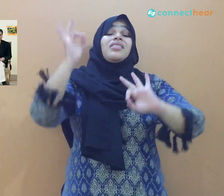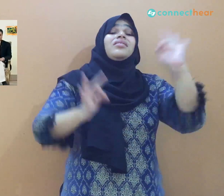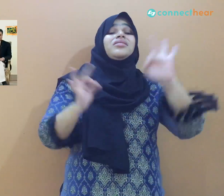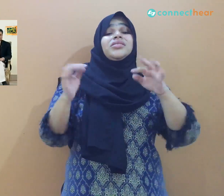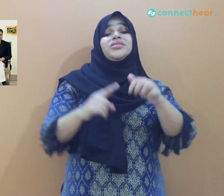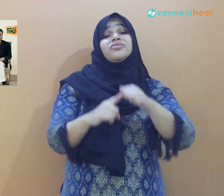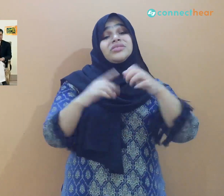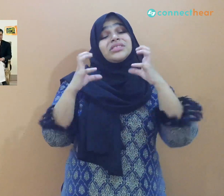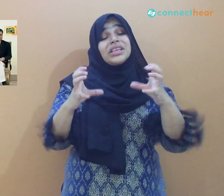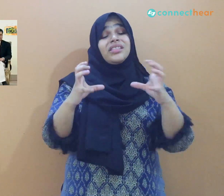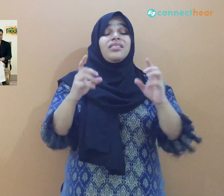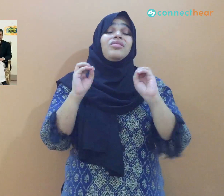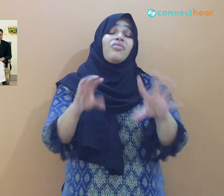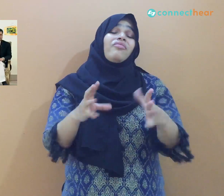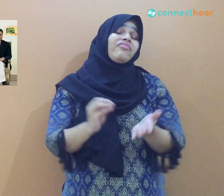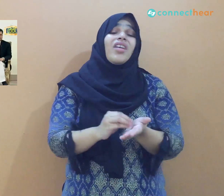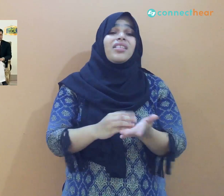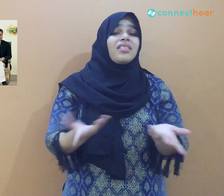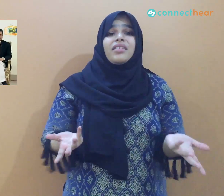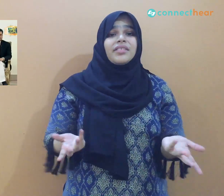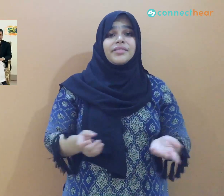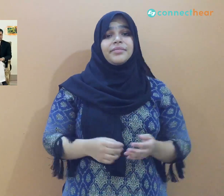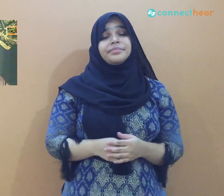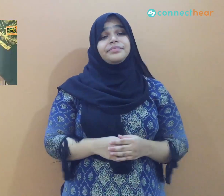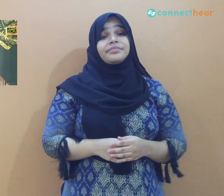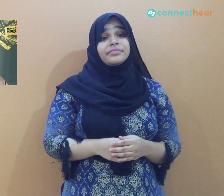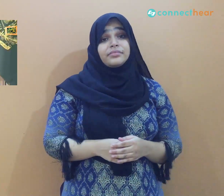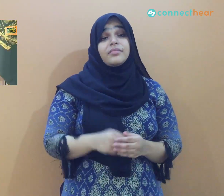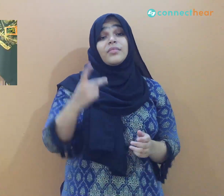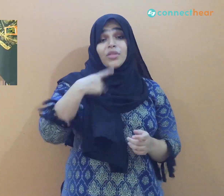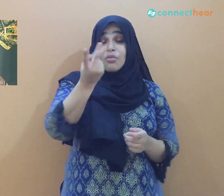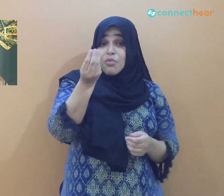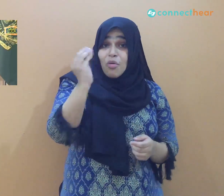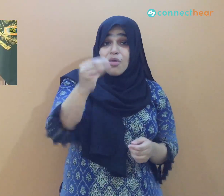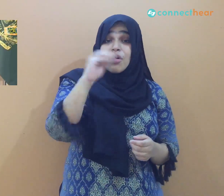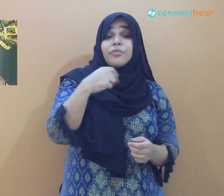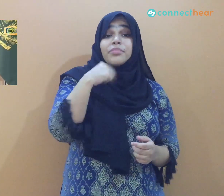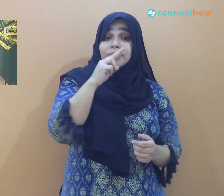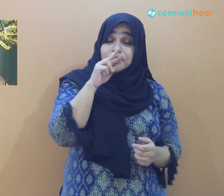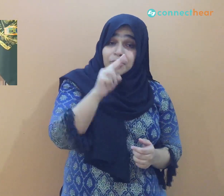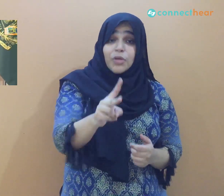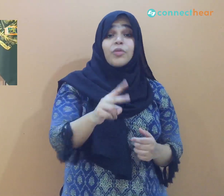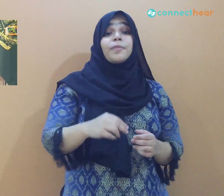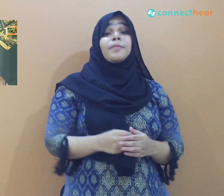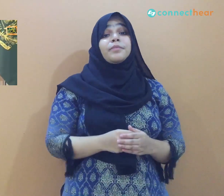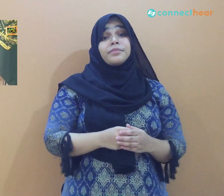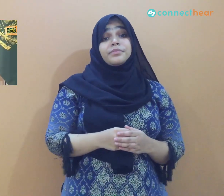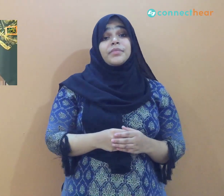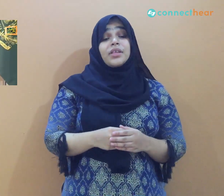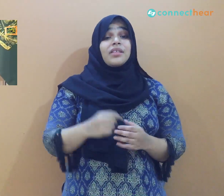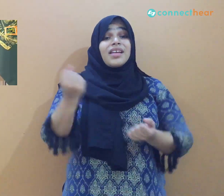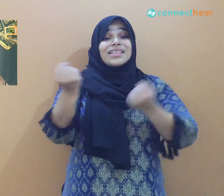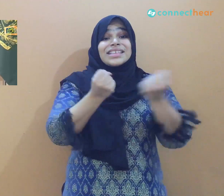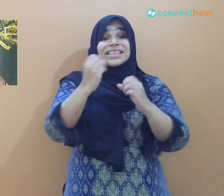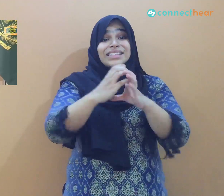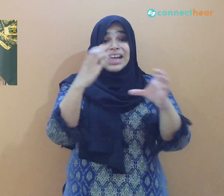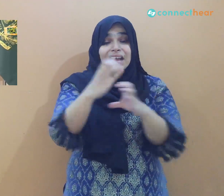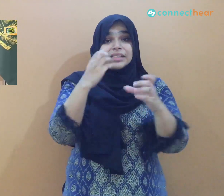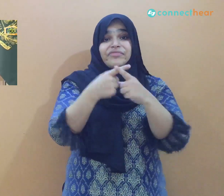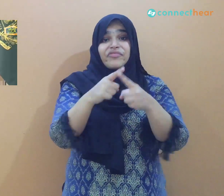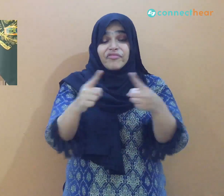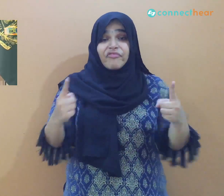گا. جو میں 2 اور چیزیں کہنا چاہتا ہوں. ٹرانسپورٹ,